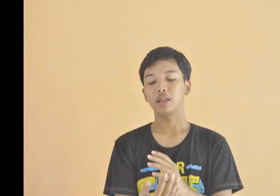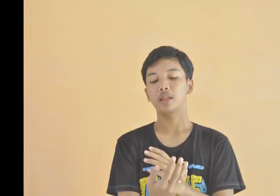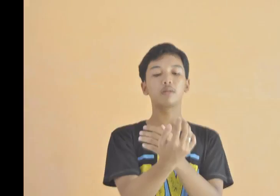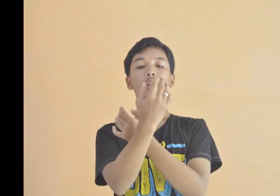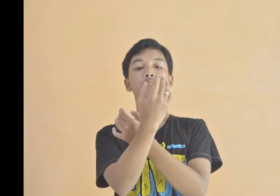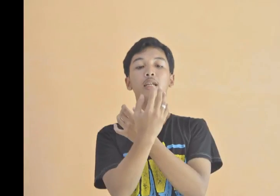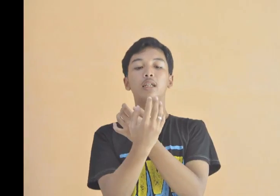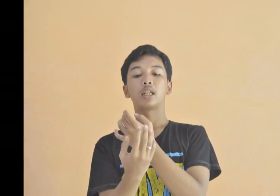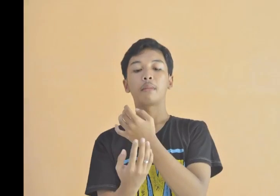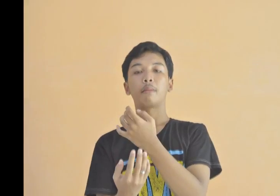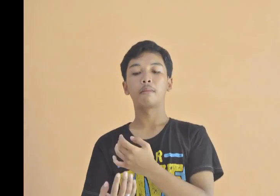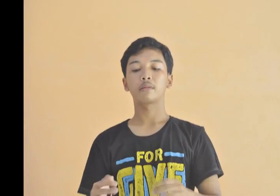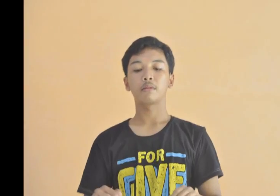berakhir, terbit kan